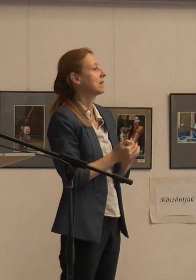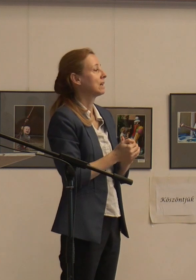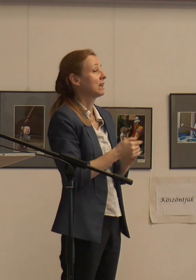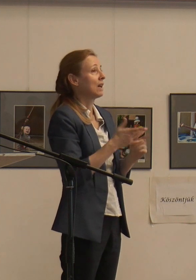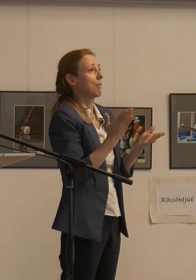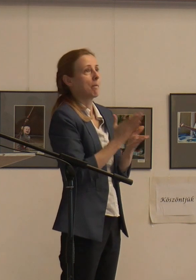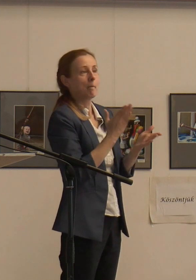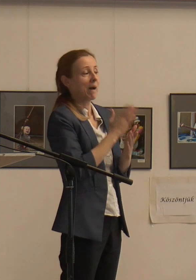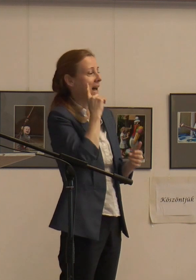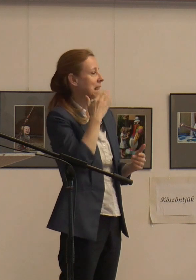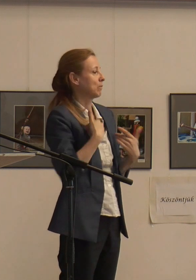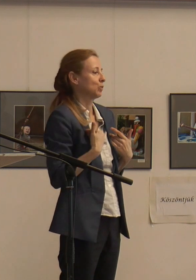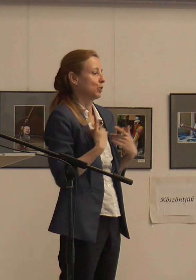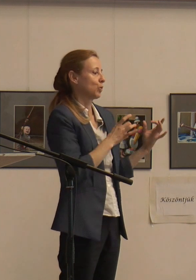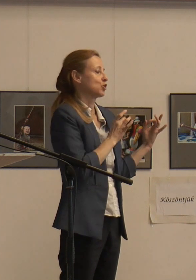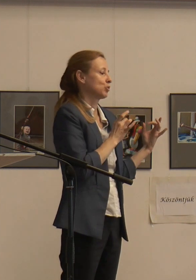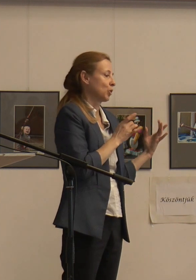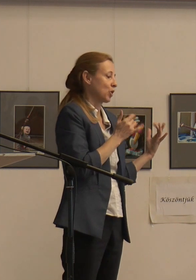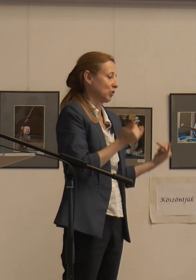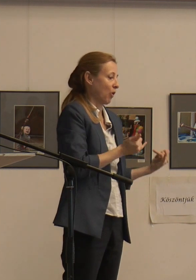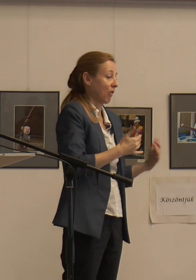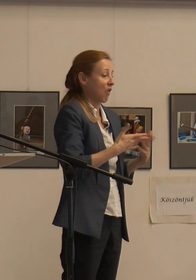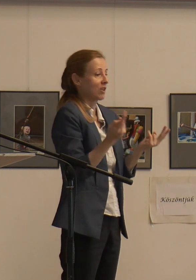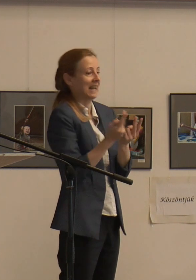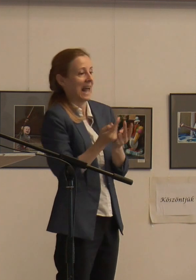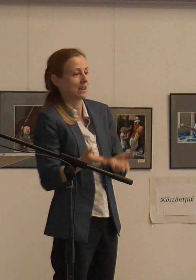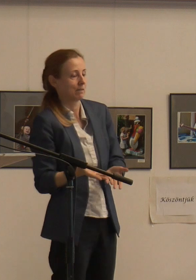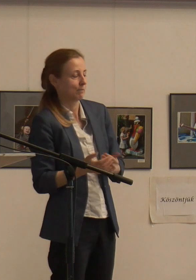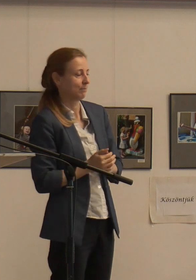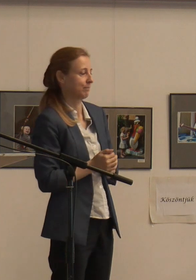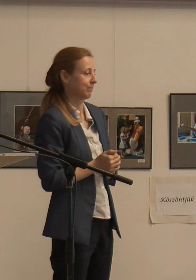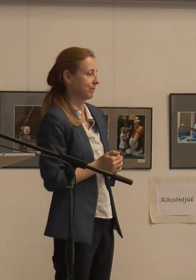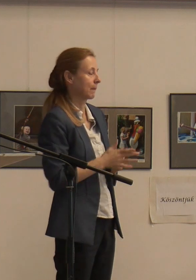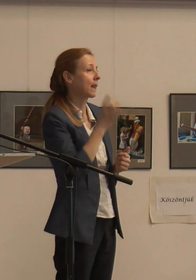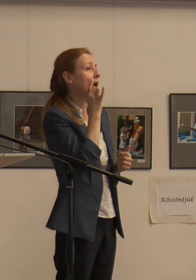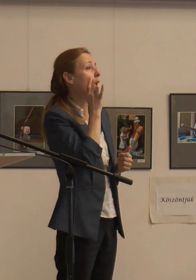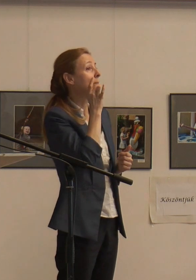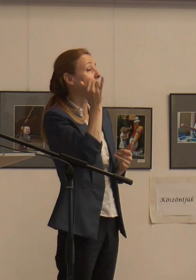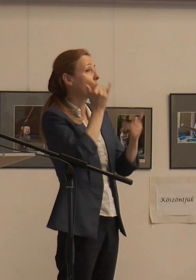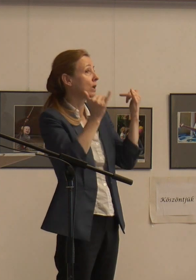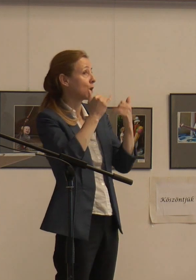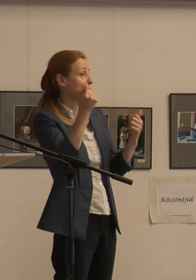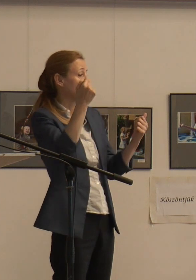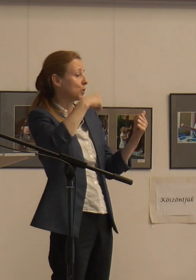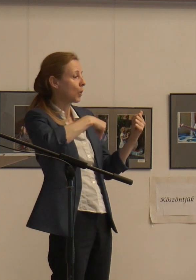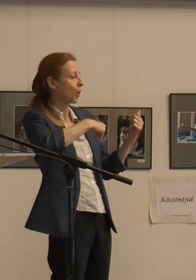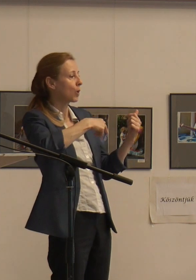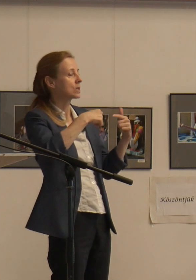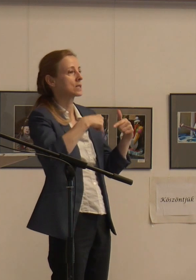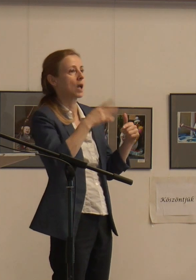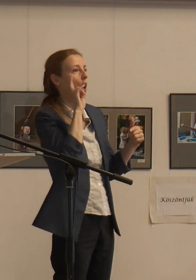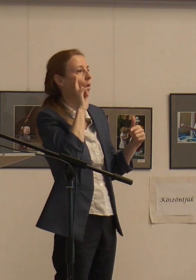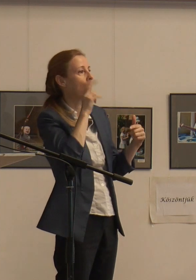Kézzelén az se tudjuk, hogy csütörtök van neked, kedvel. Amikor jösszük, arra mi